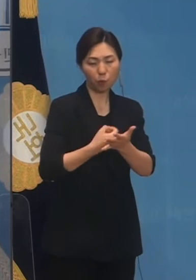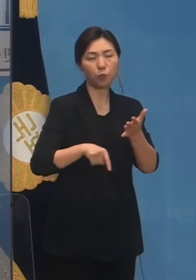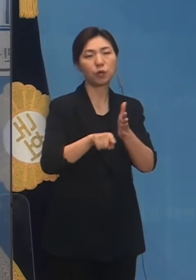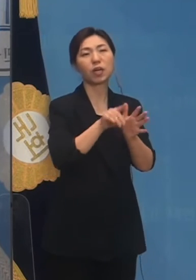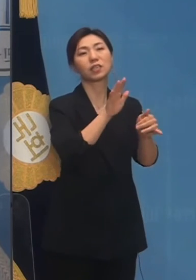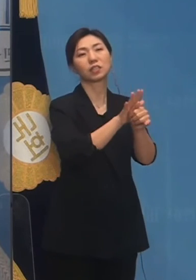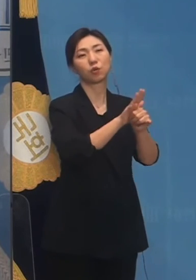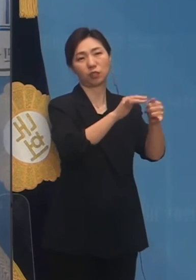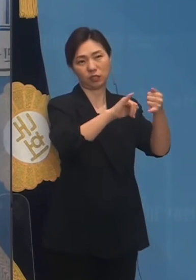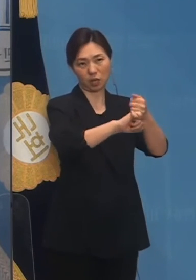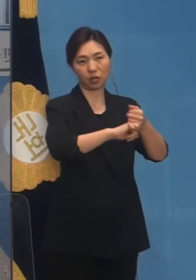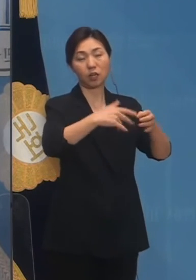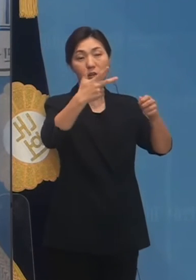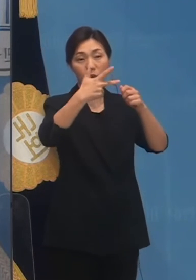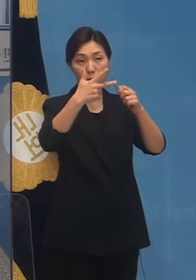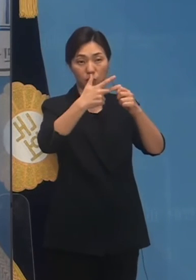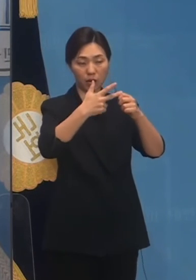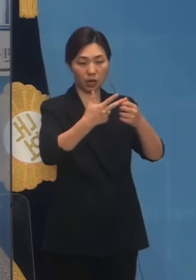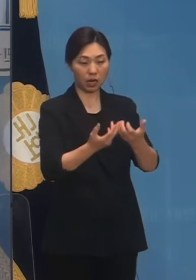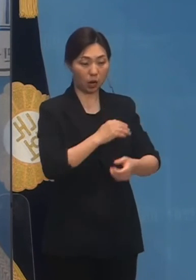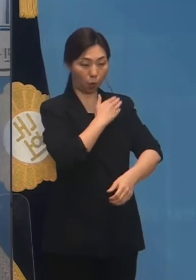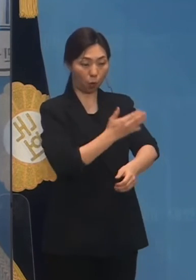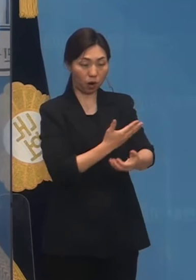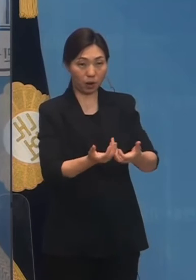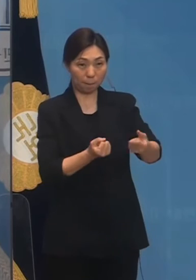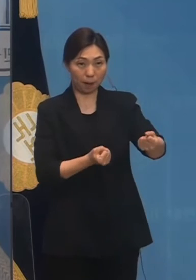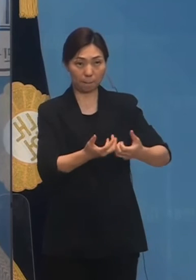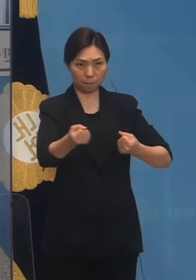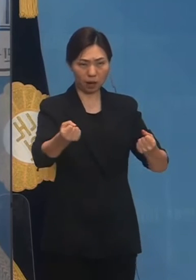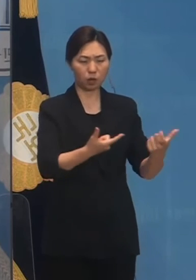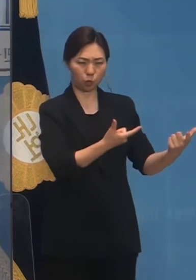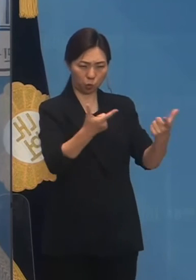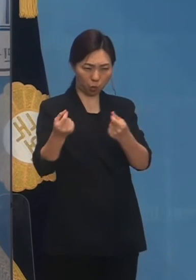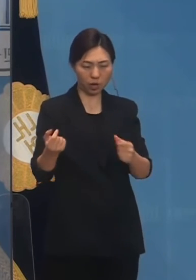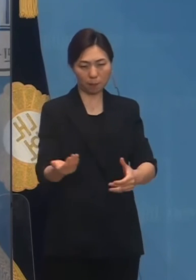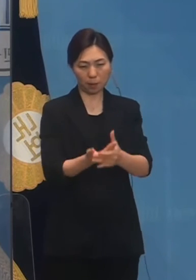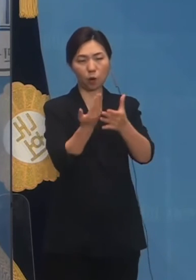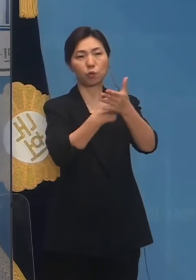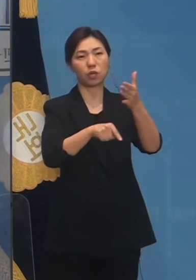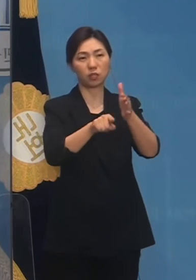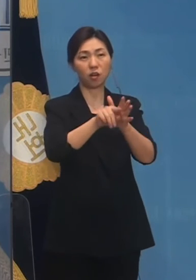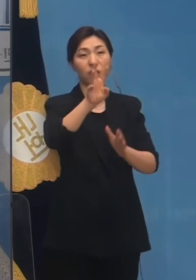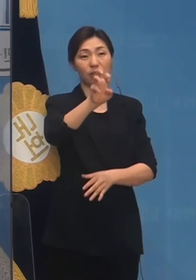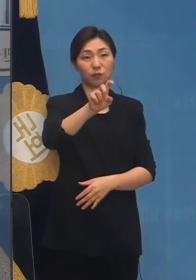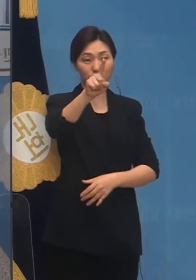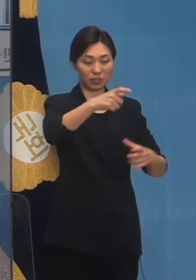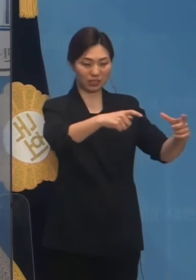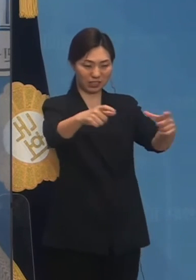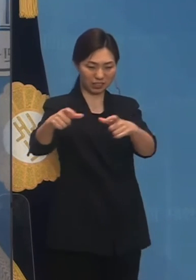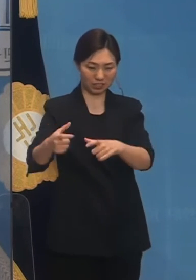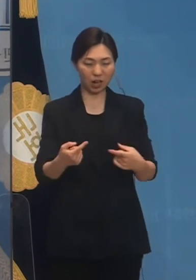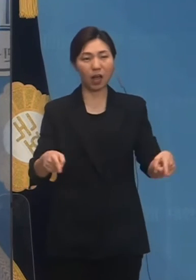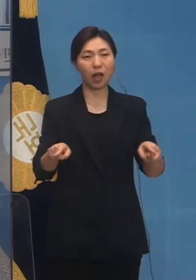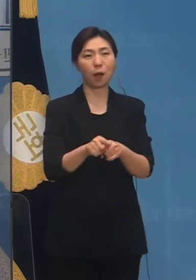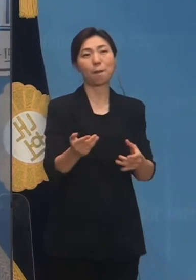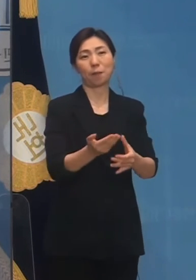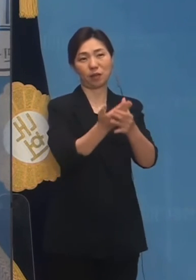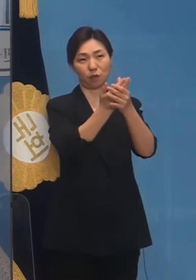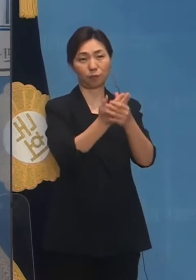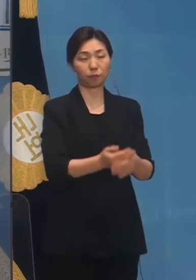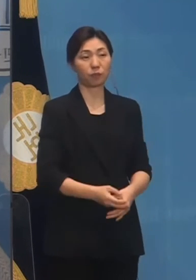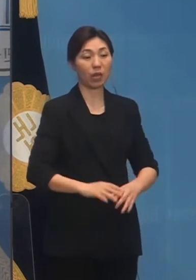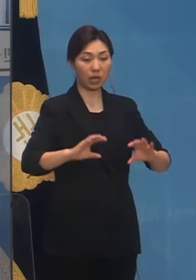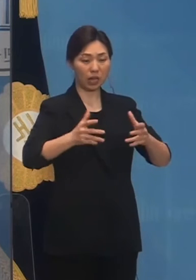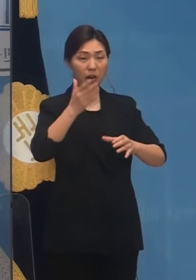7째, 분권과 균형 발전으로 31개 시군이 함께 나아가겠습니다. 이제 세계는 국가의 시대에서 도시